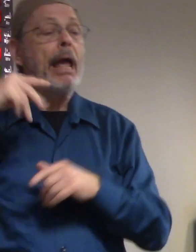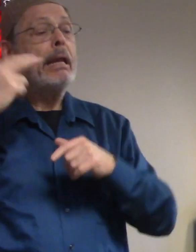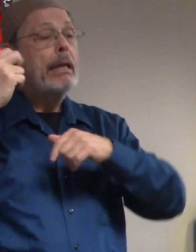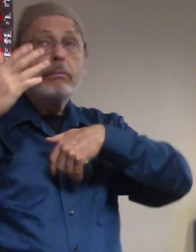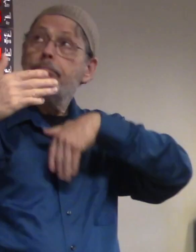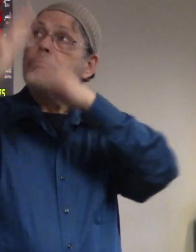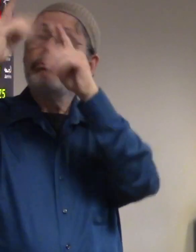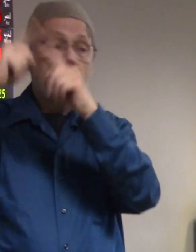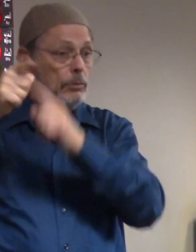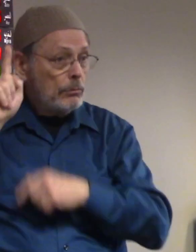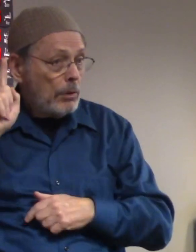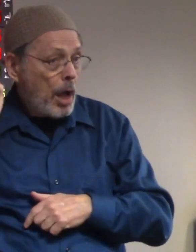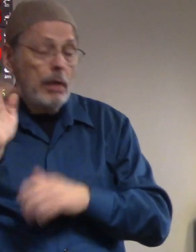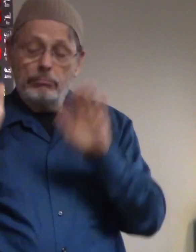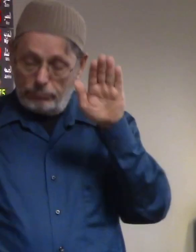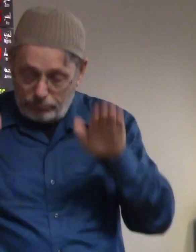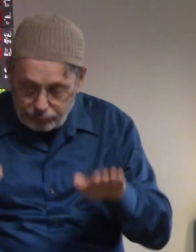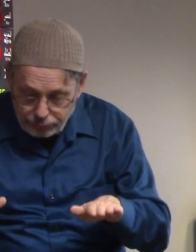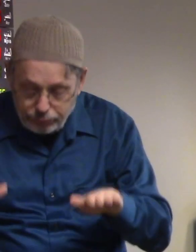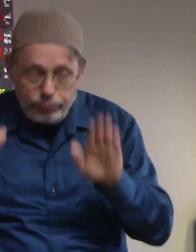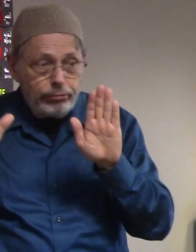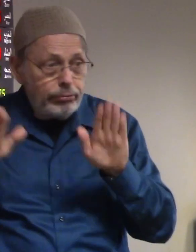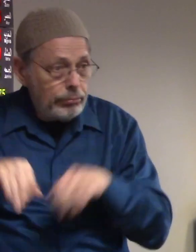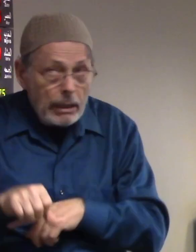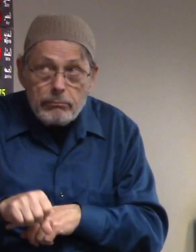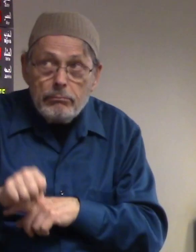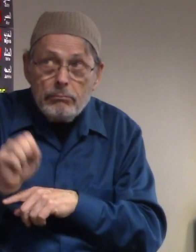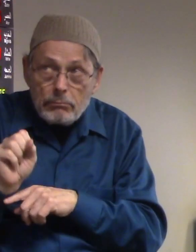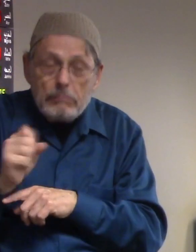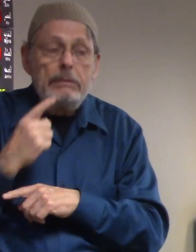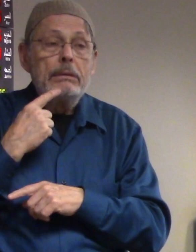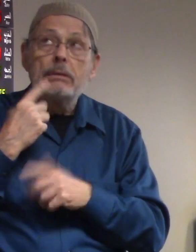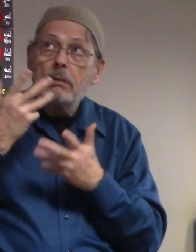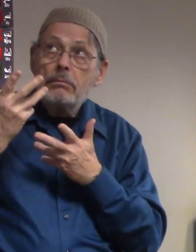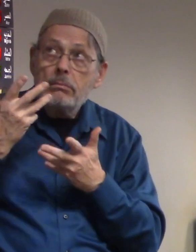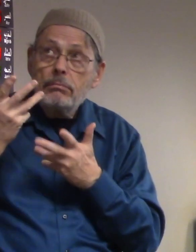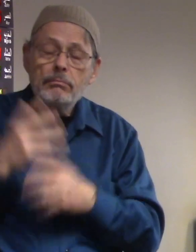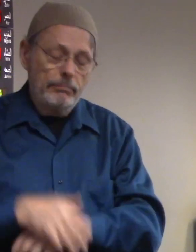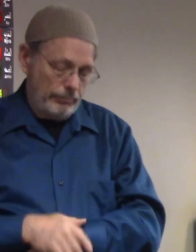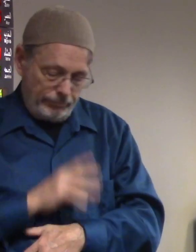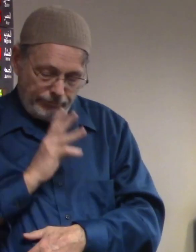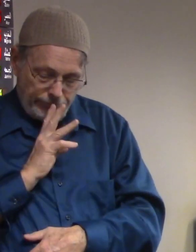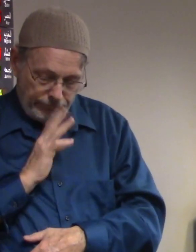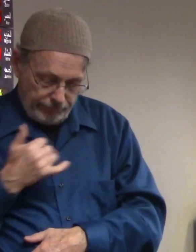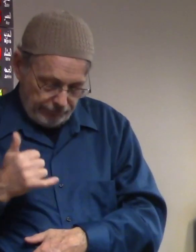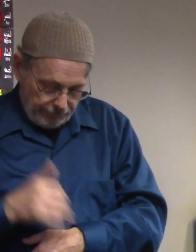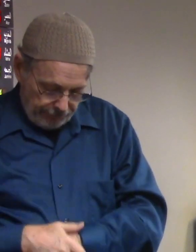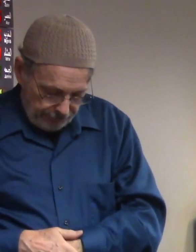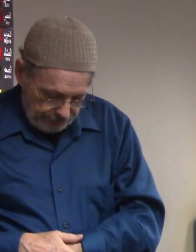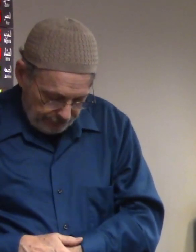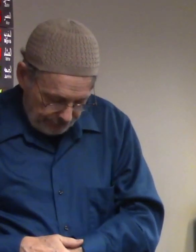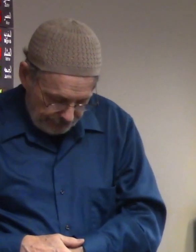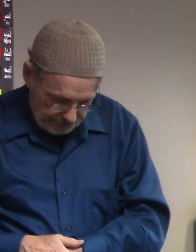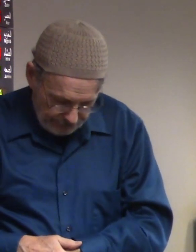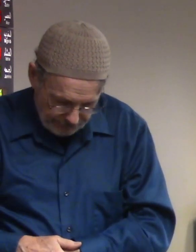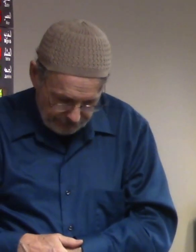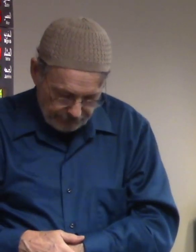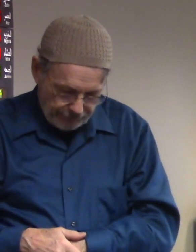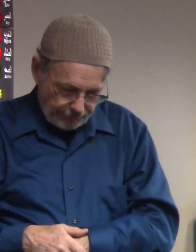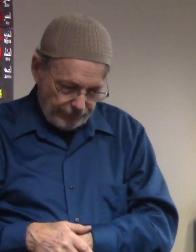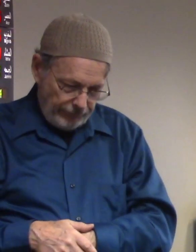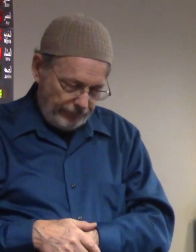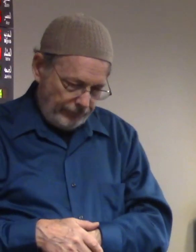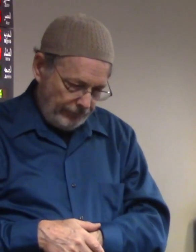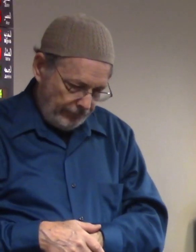and he prostrates and he raises his head in this conversation. He says, إِن كُنْتَ تَخَذَّ إِبْرَاهِيمَ خَلِيلِكَ وَمُوسَى كَلِيمِكَ وَعِيسَى